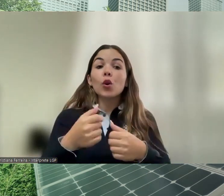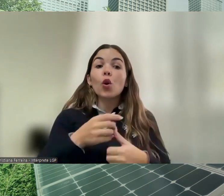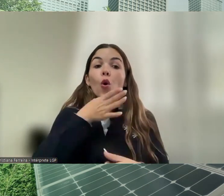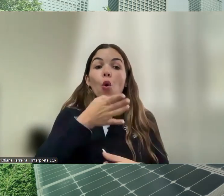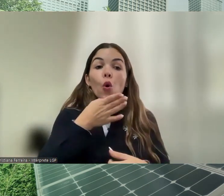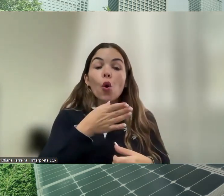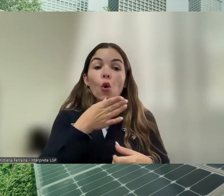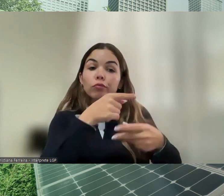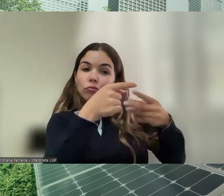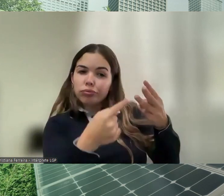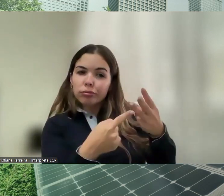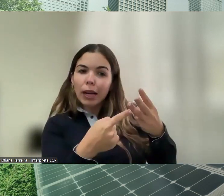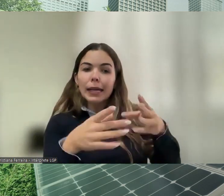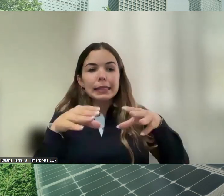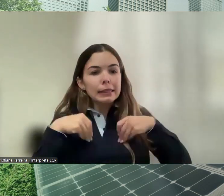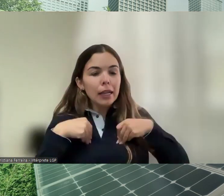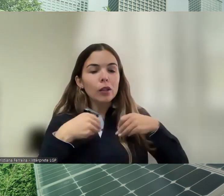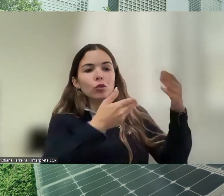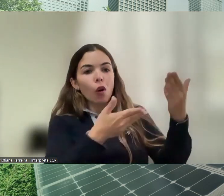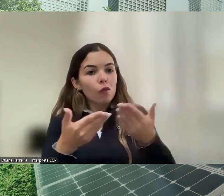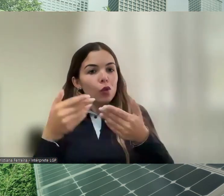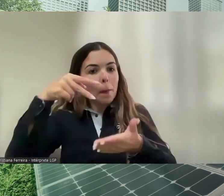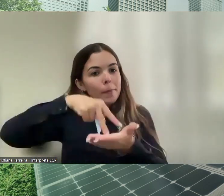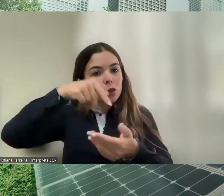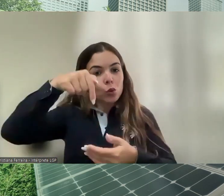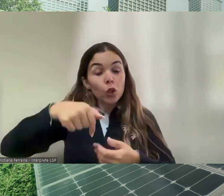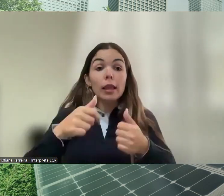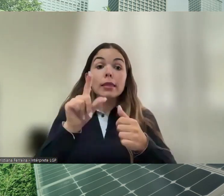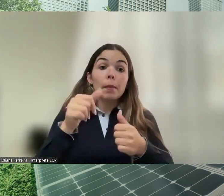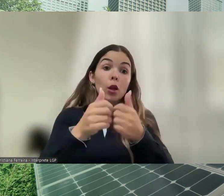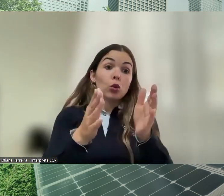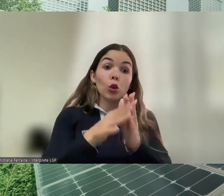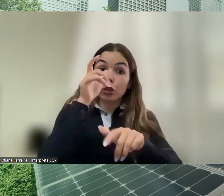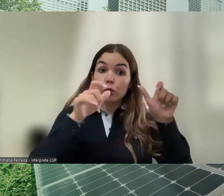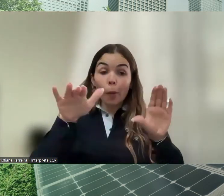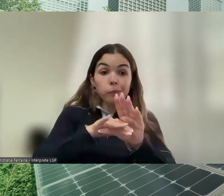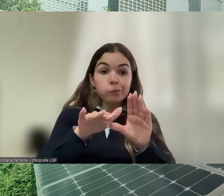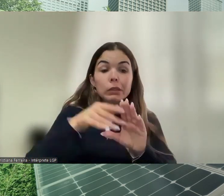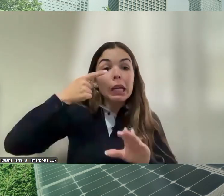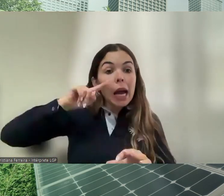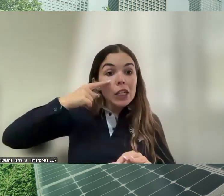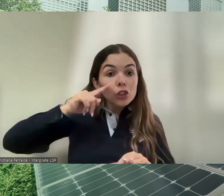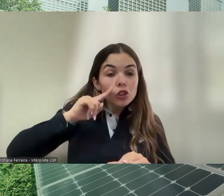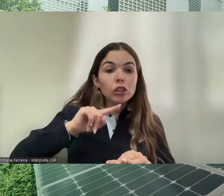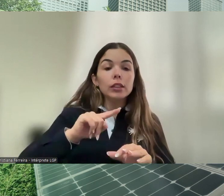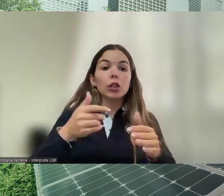nosso convite para estar aqui hoje, e também a todos os participantes que se inscreveram e estão a acompanhar-nos em